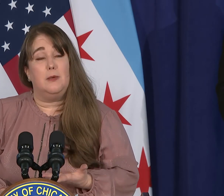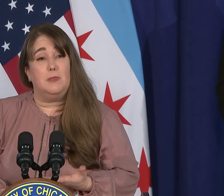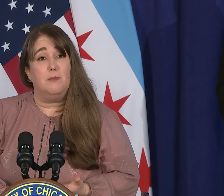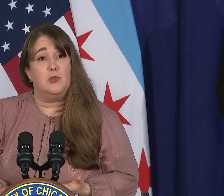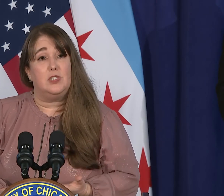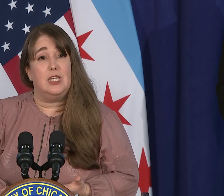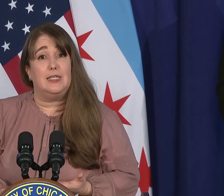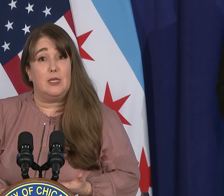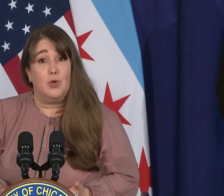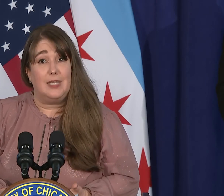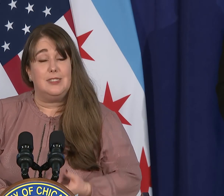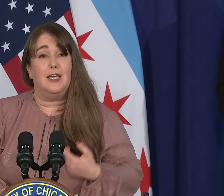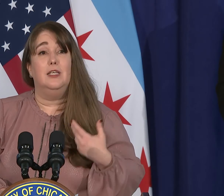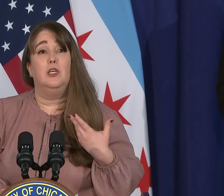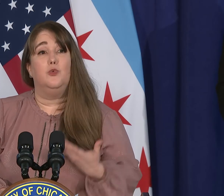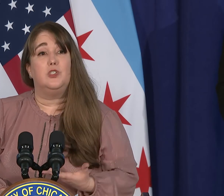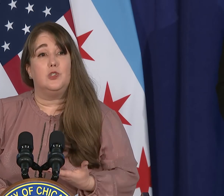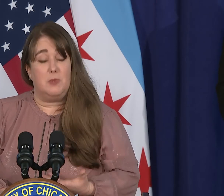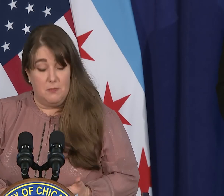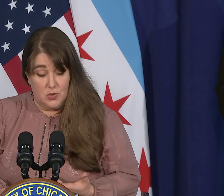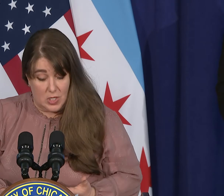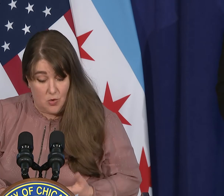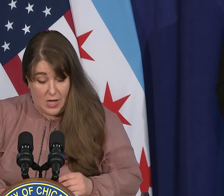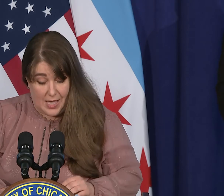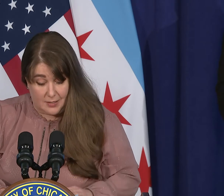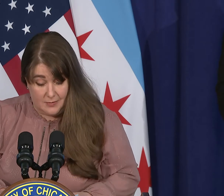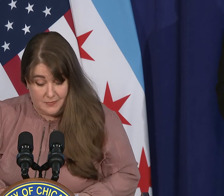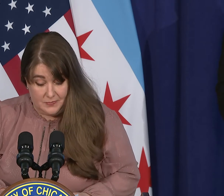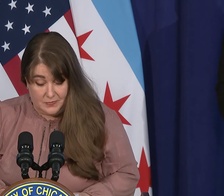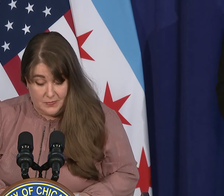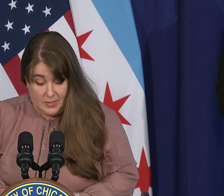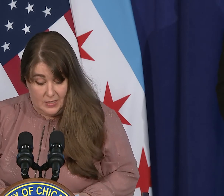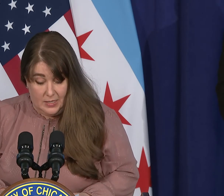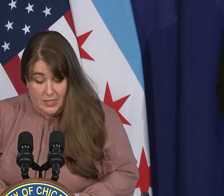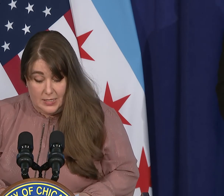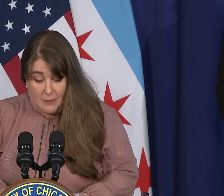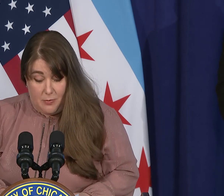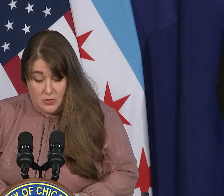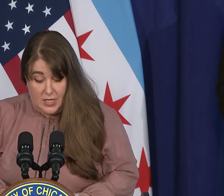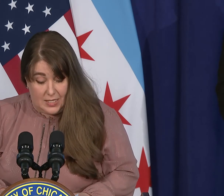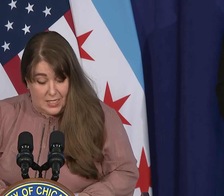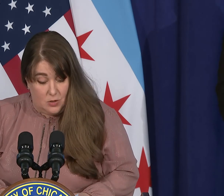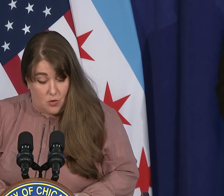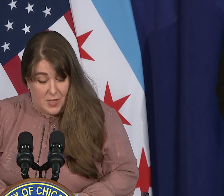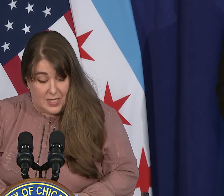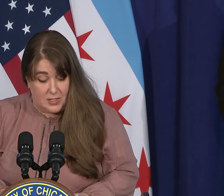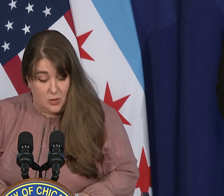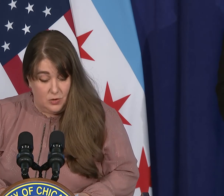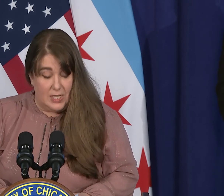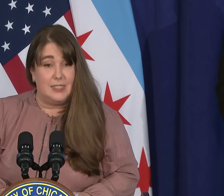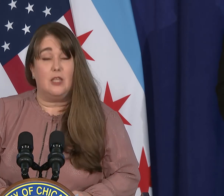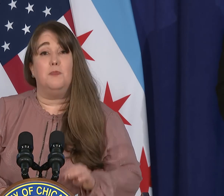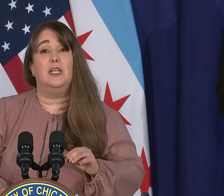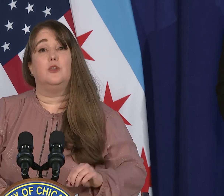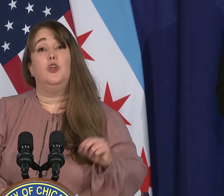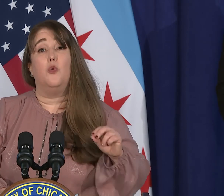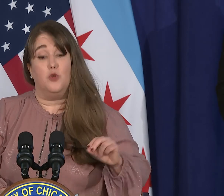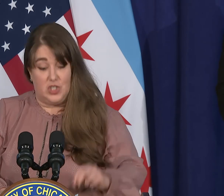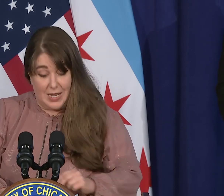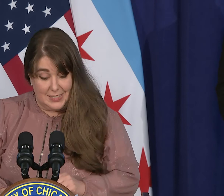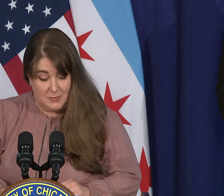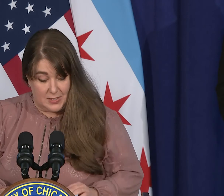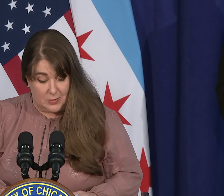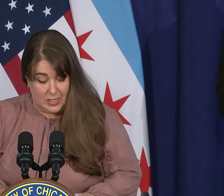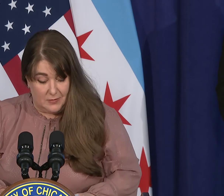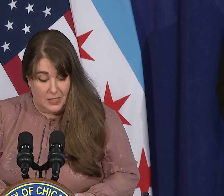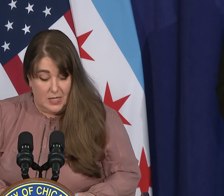nuestros miembros sin aseguranza, nuestros miembros sin hogar. Tampoco se requiere documentación del estado migratorio, como